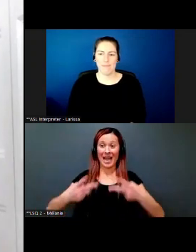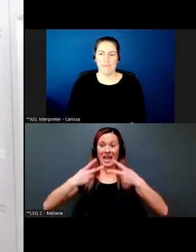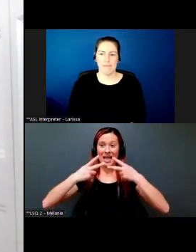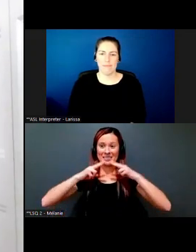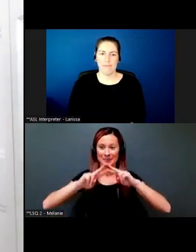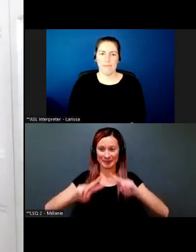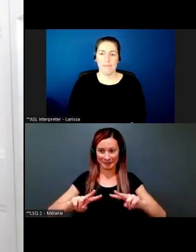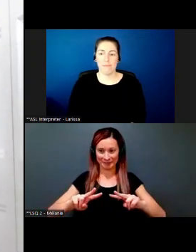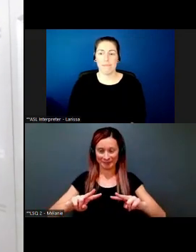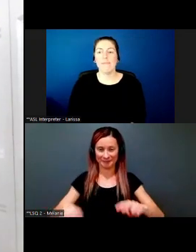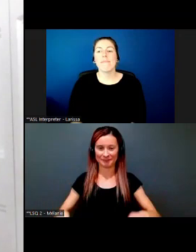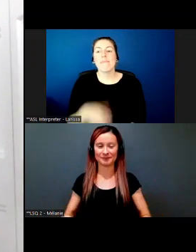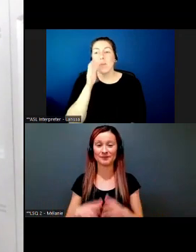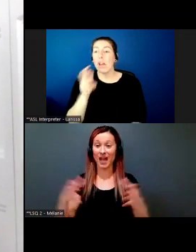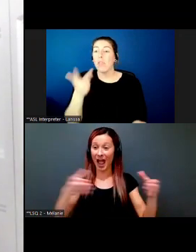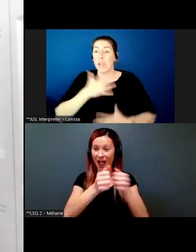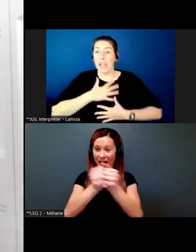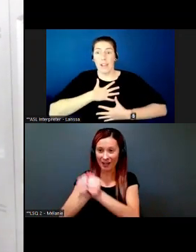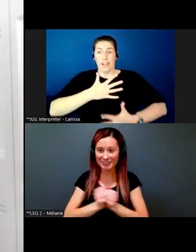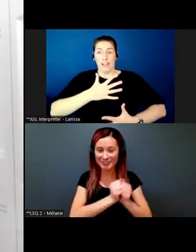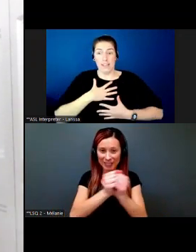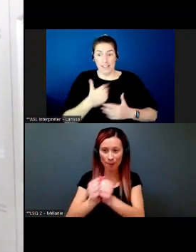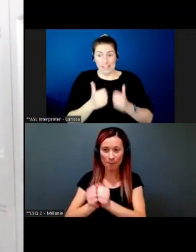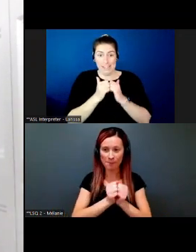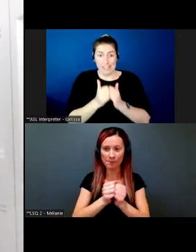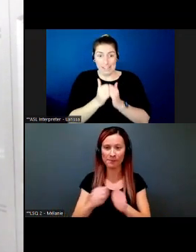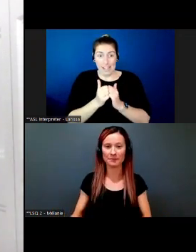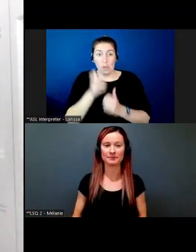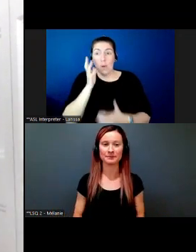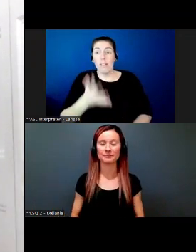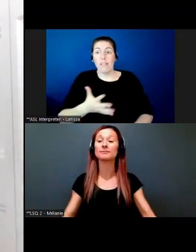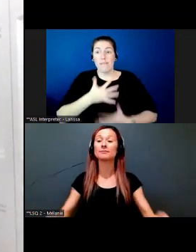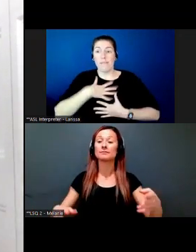deep breaths as a group. So we're going to inhale, smell those flowers.